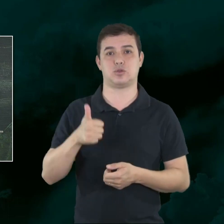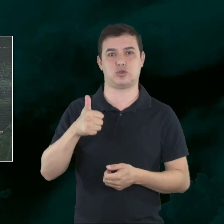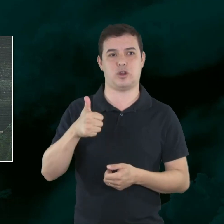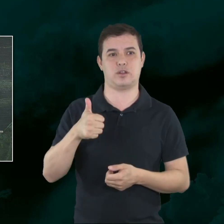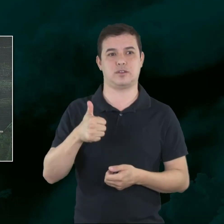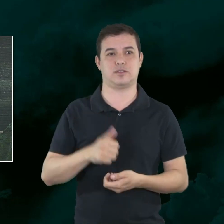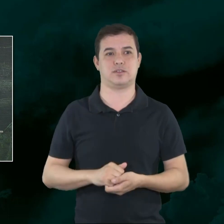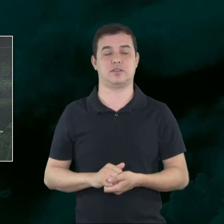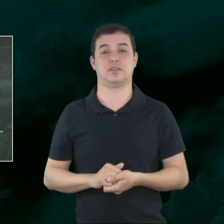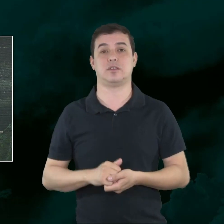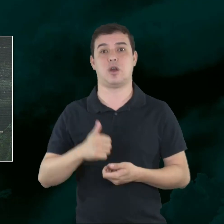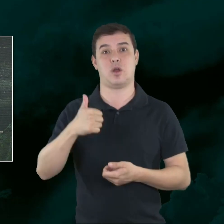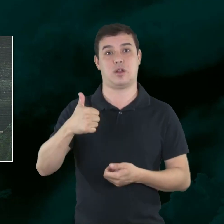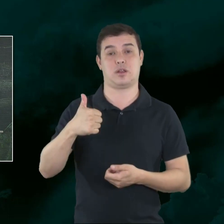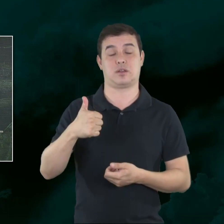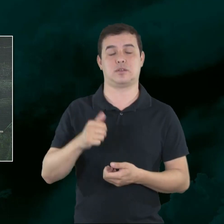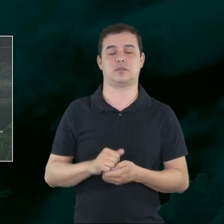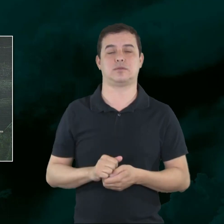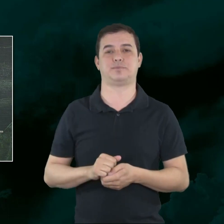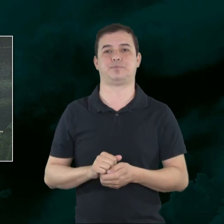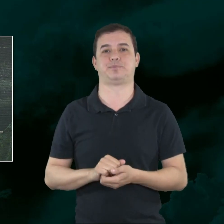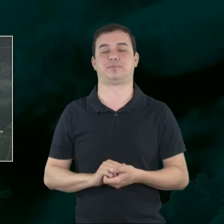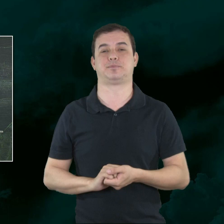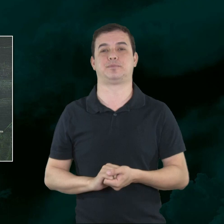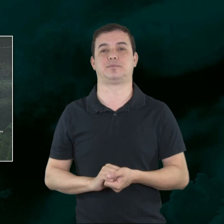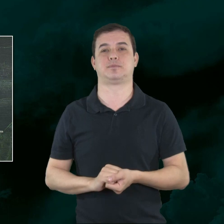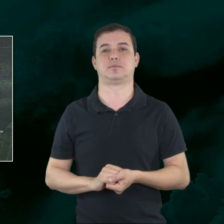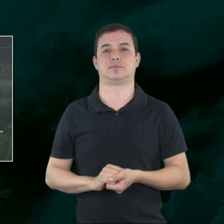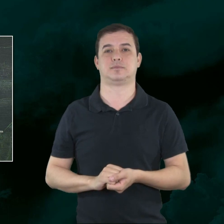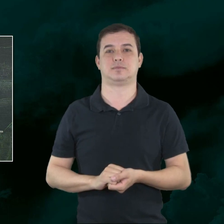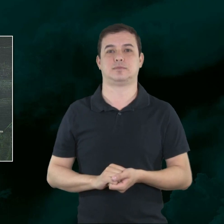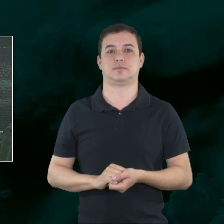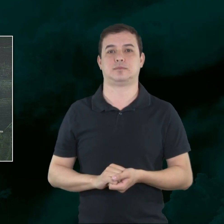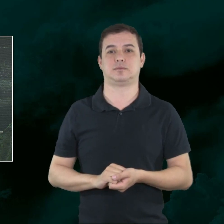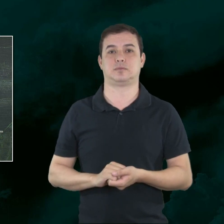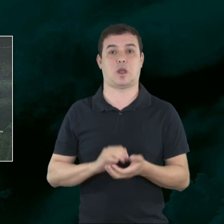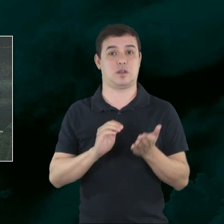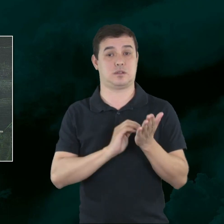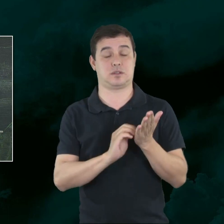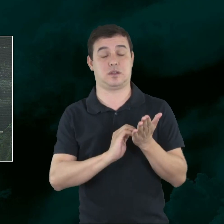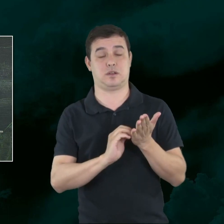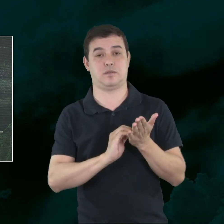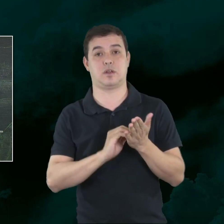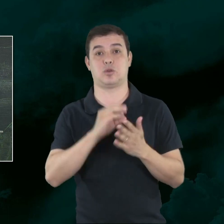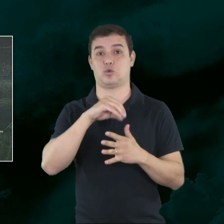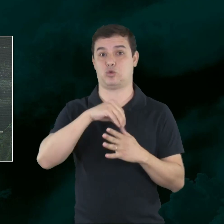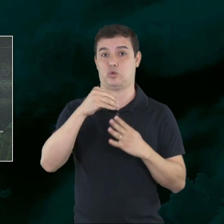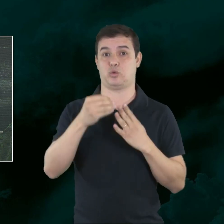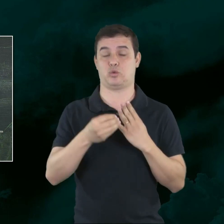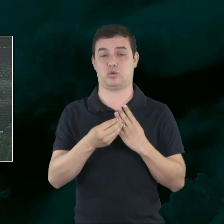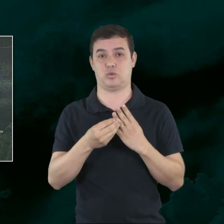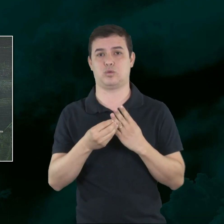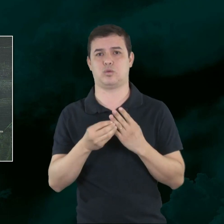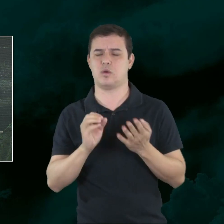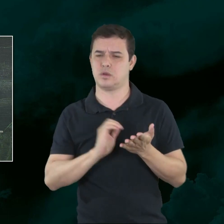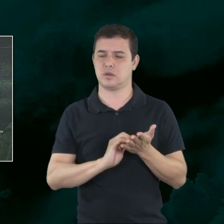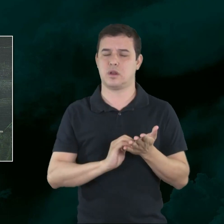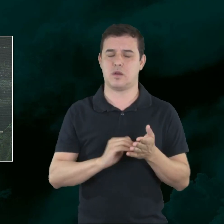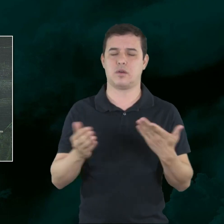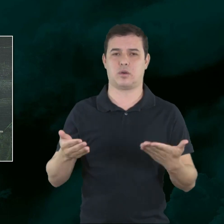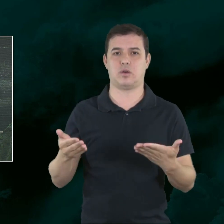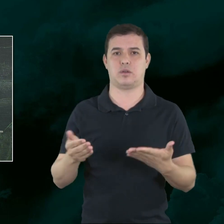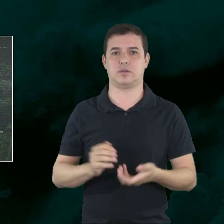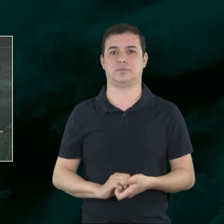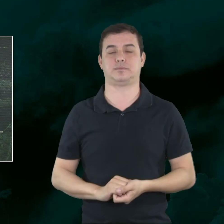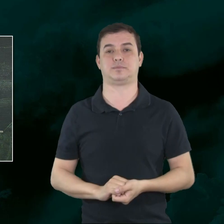no seu celular. E se você ainda não é inscrito no Instituto Vida para Todos, faça sua inscrição agora, tá